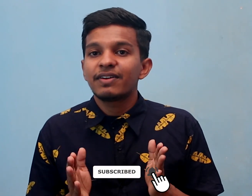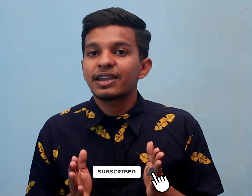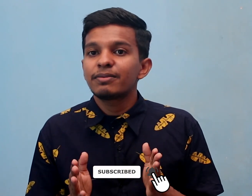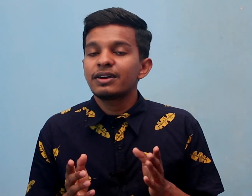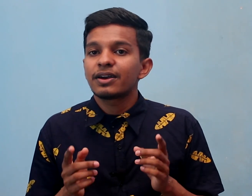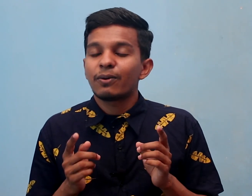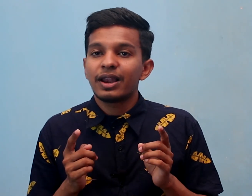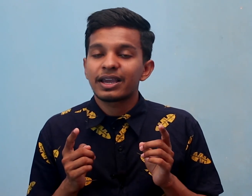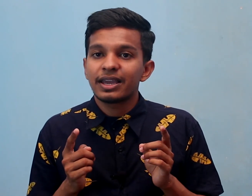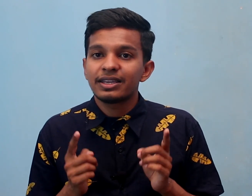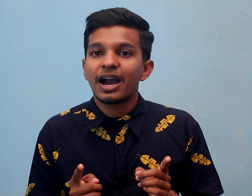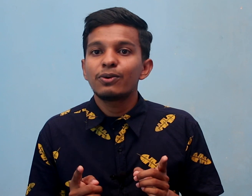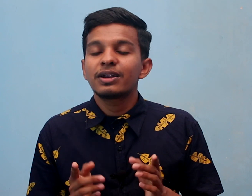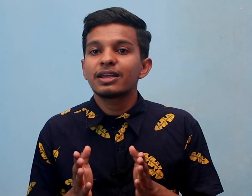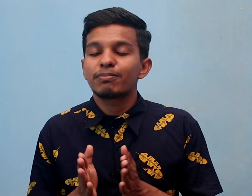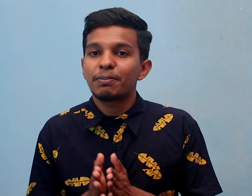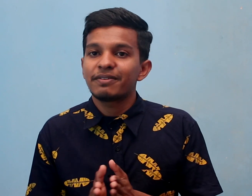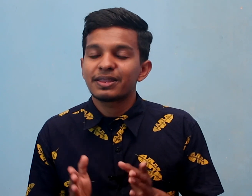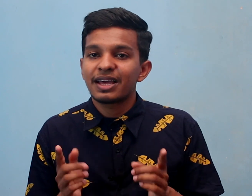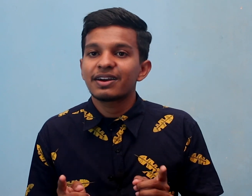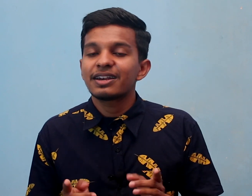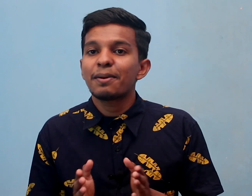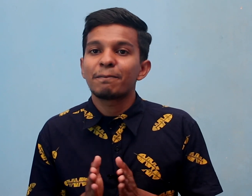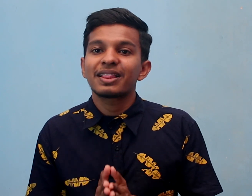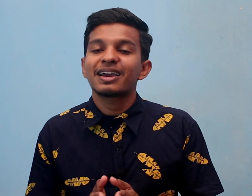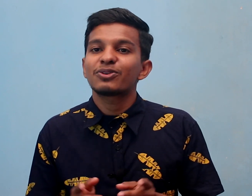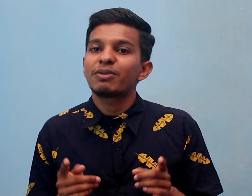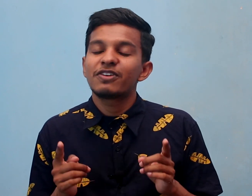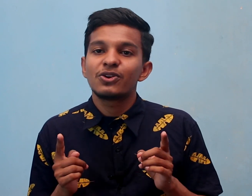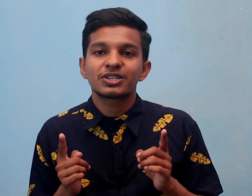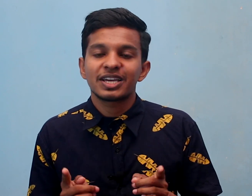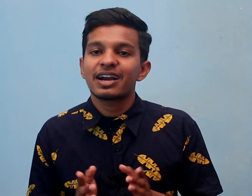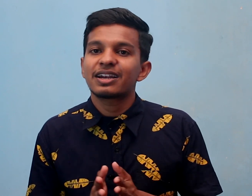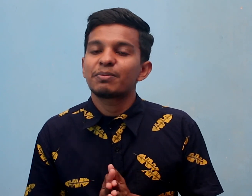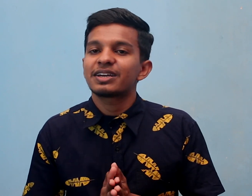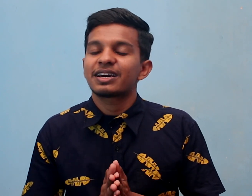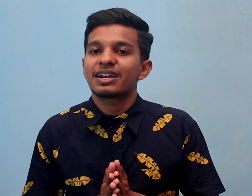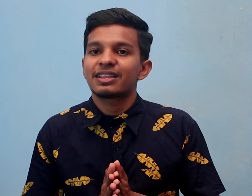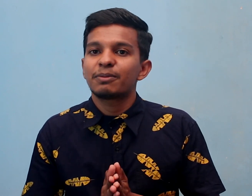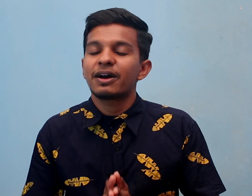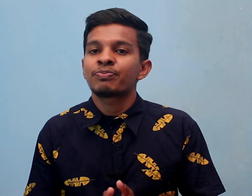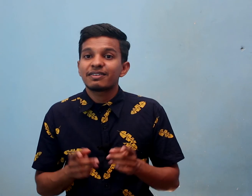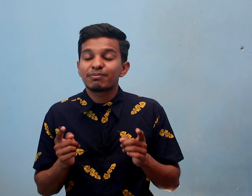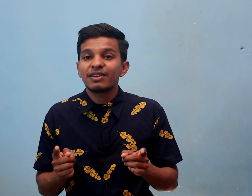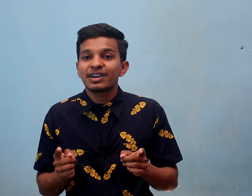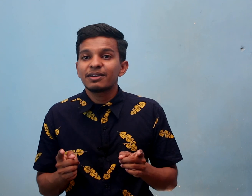වගේම ඔයාලගේ යාළුවන්ටත් මේ පිළිබඳව දැනගන්න මතක ඇතුව මේ වීඩියෝ එක ෂෙයා කරන්න අමතක කරන්නත් එපා. තවත් මේ වගේම